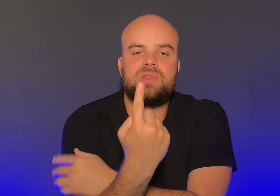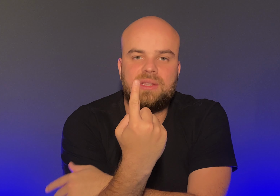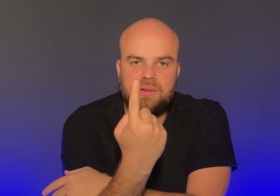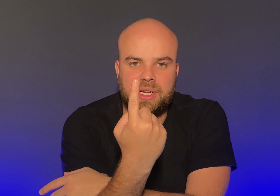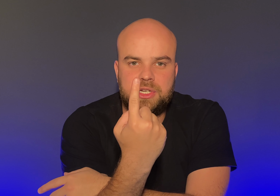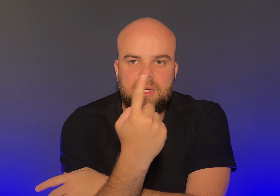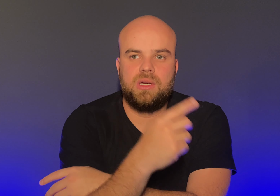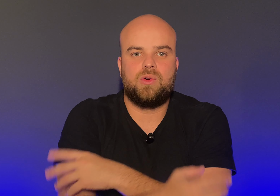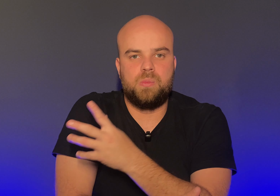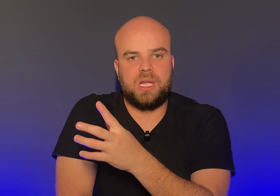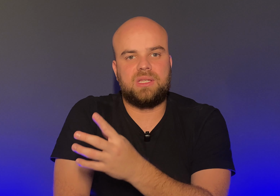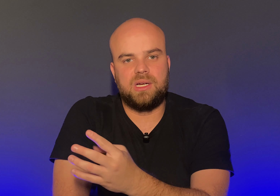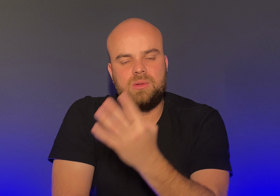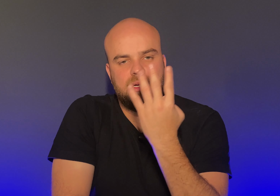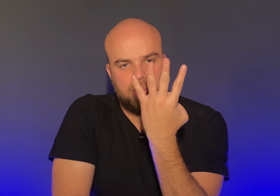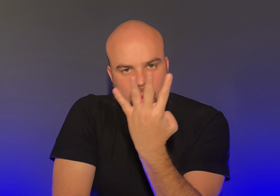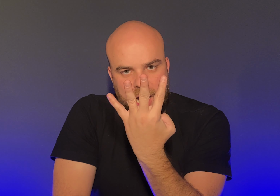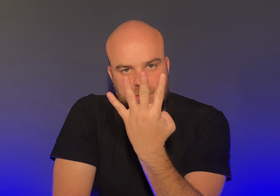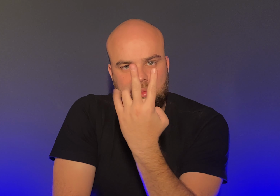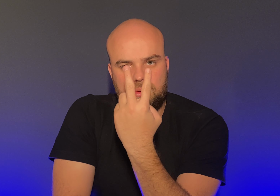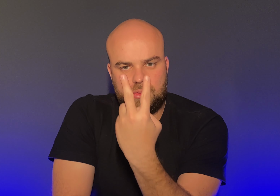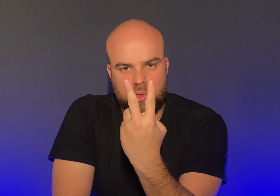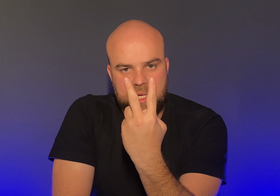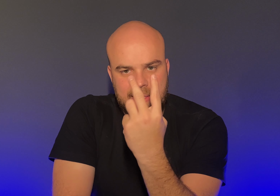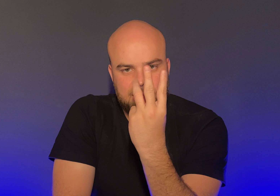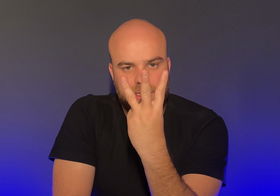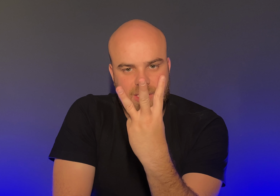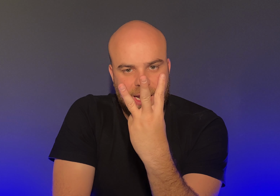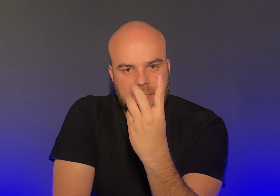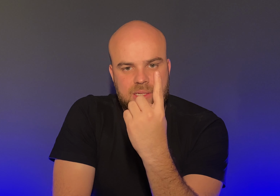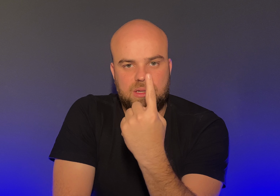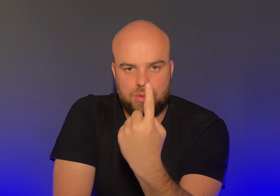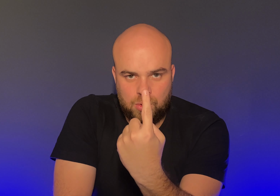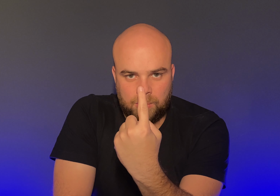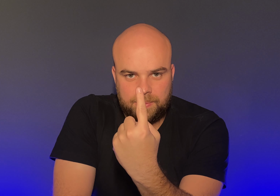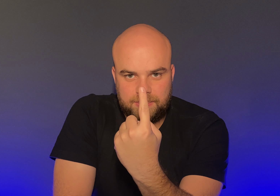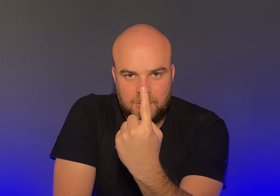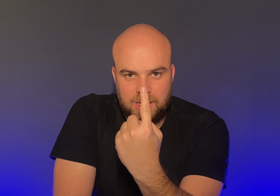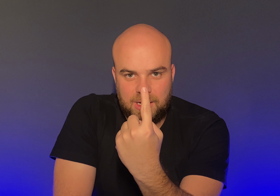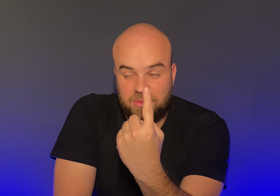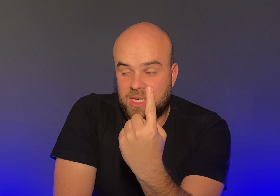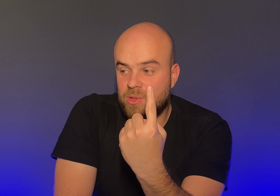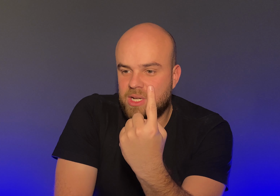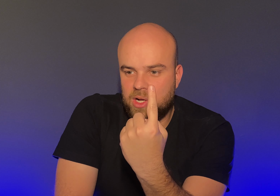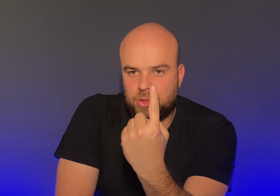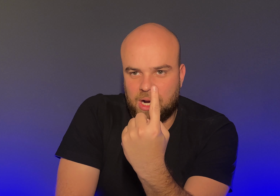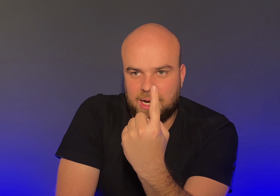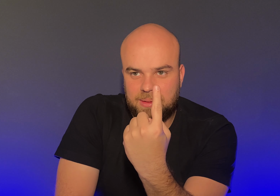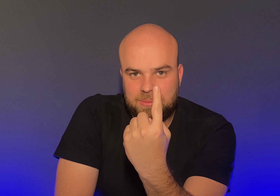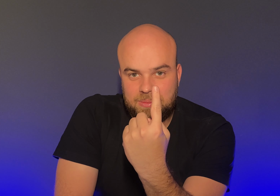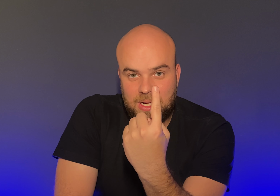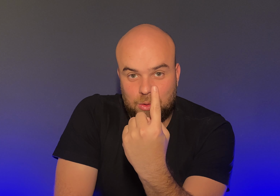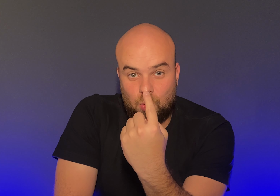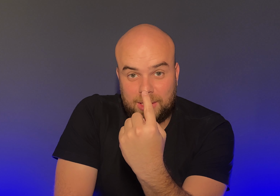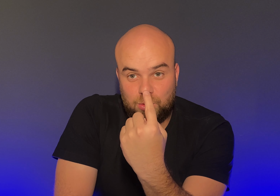tem um centroavante completando 4 2 3 1 Beleza então você gosta de jogar no